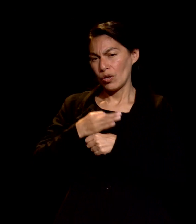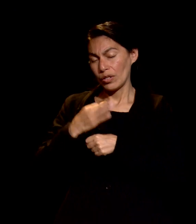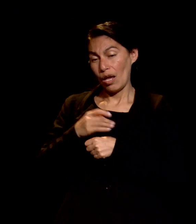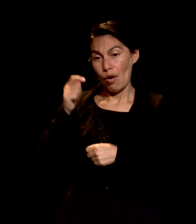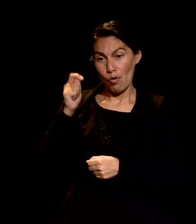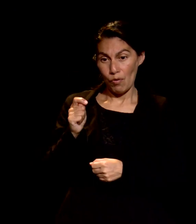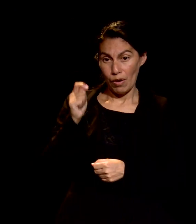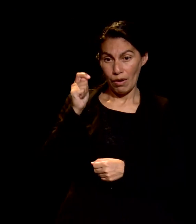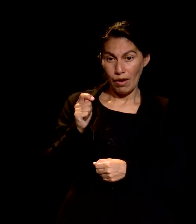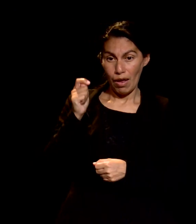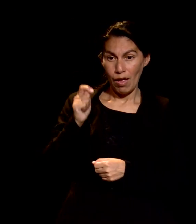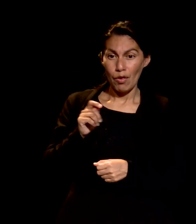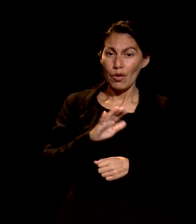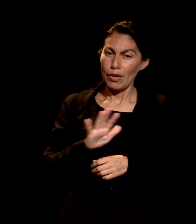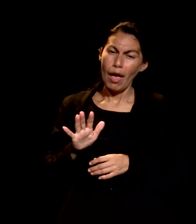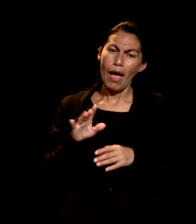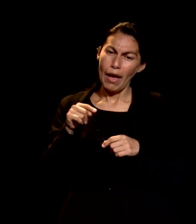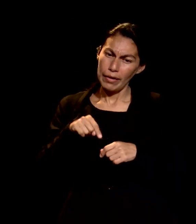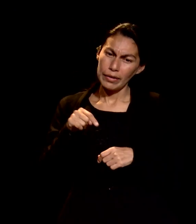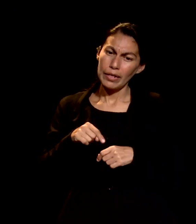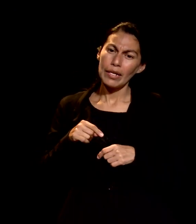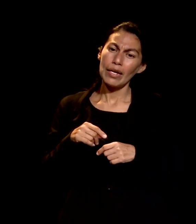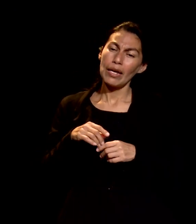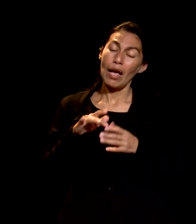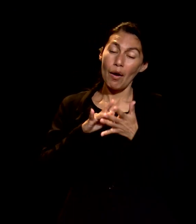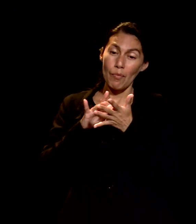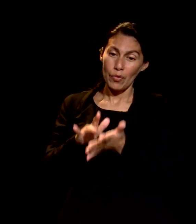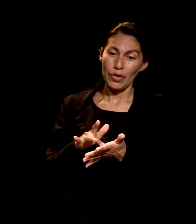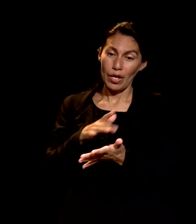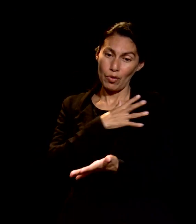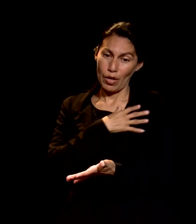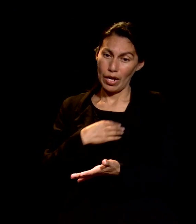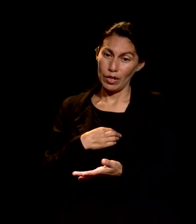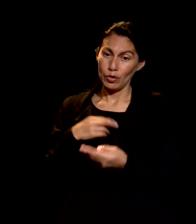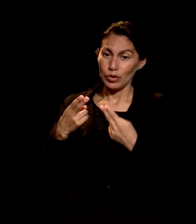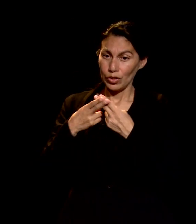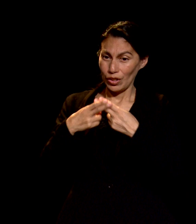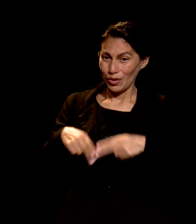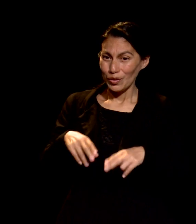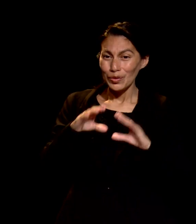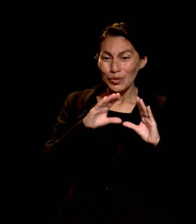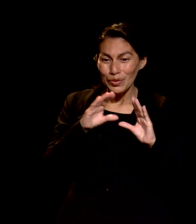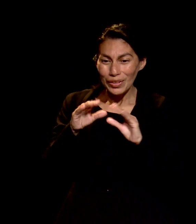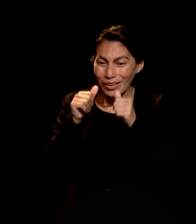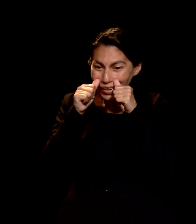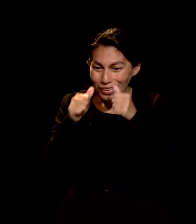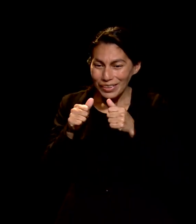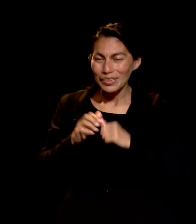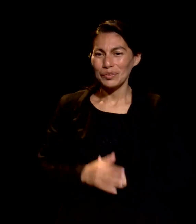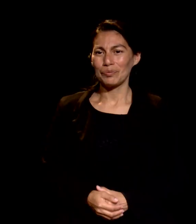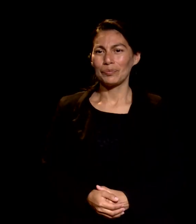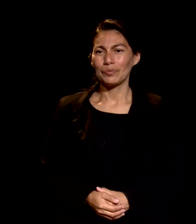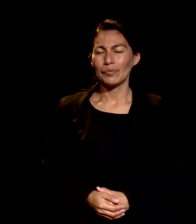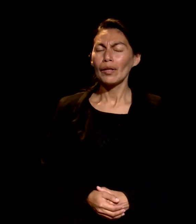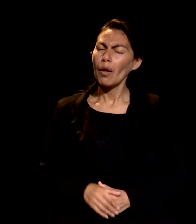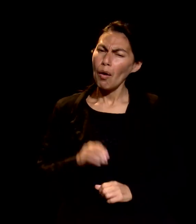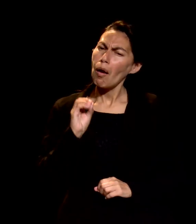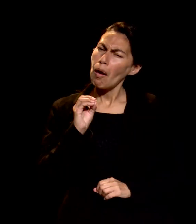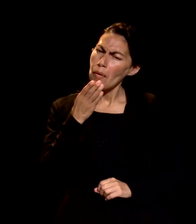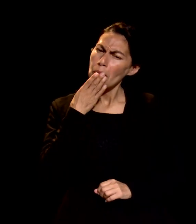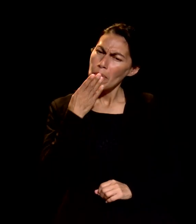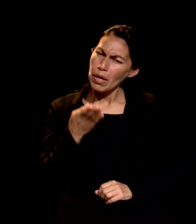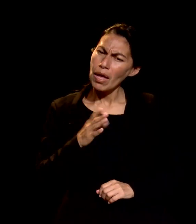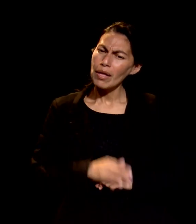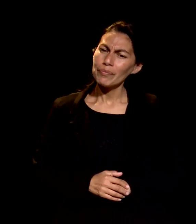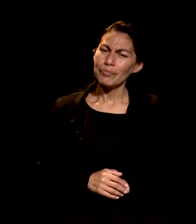apoyar a nuestros hijos con los nietos. Muy bien, excelente. Sí Pastor. Normalmente preguntamos